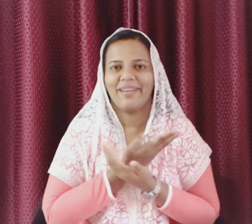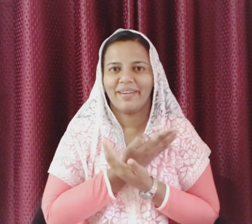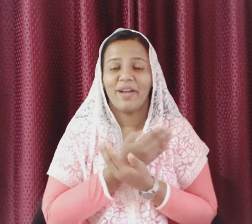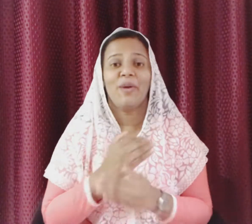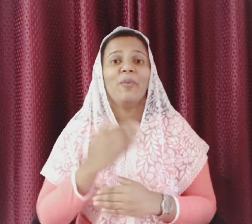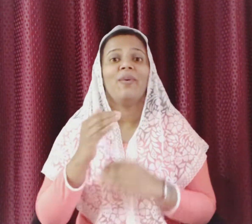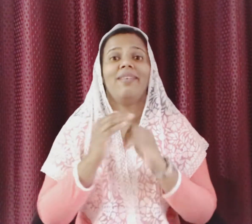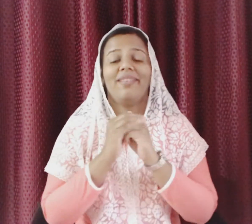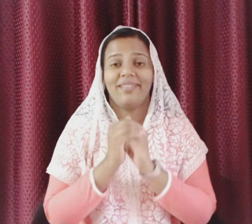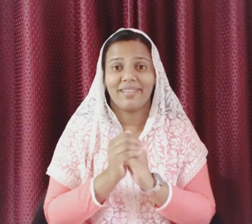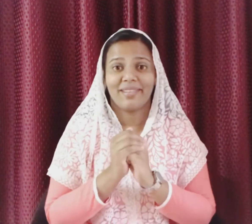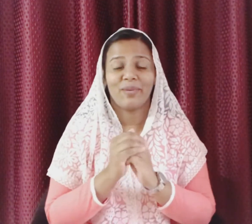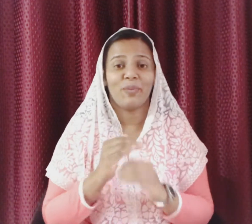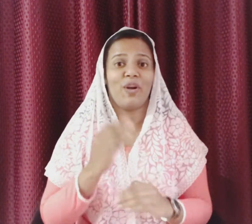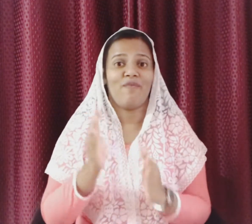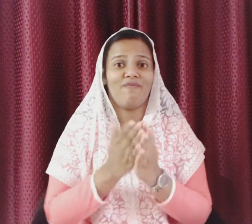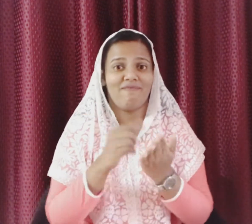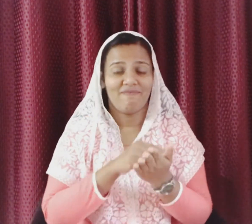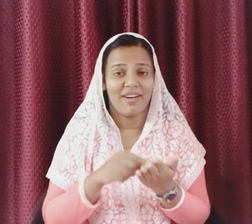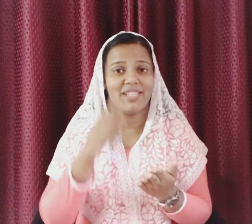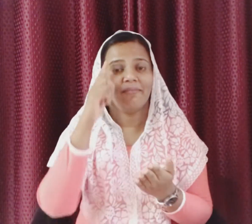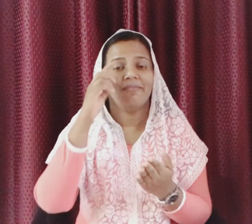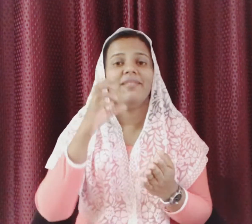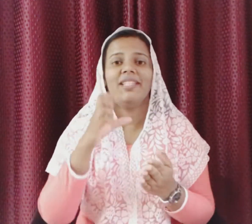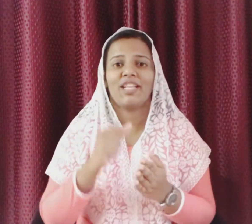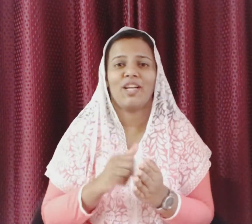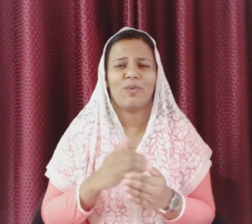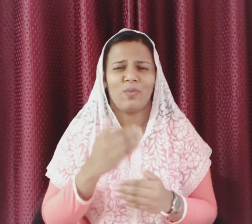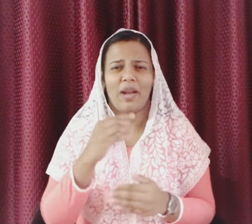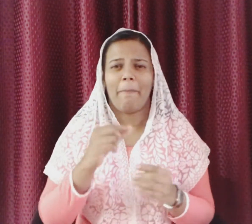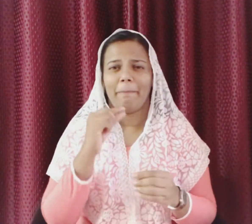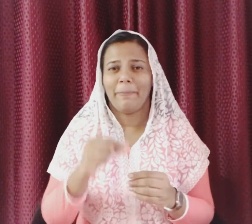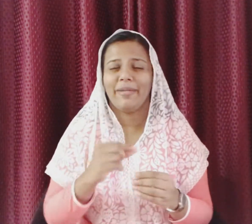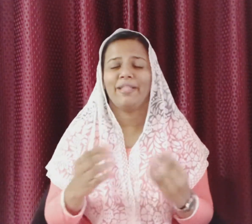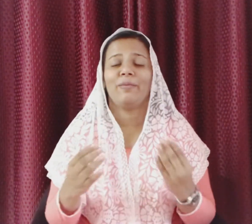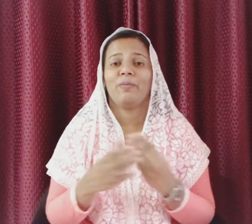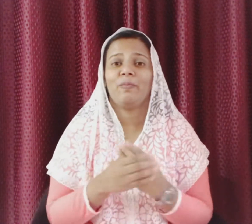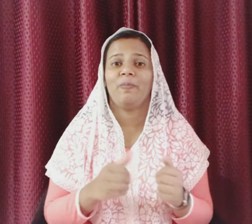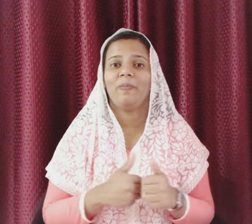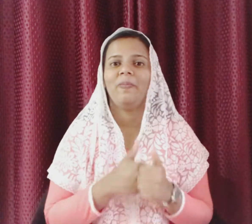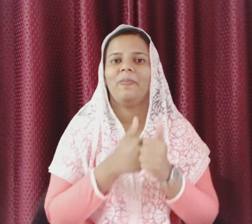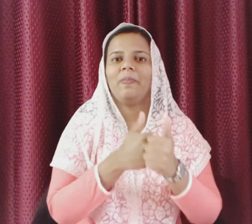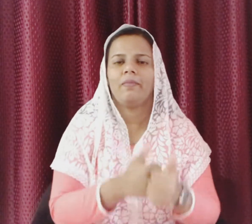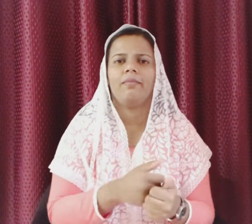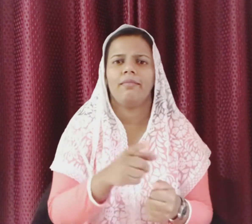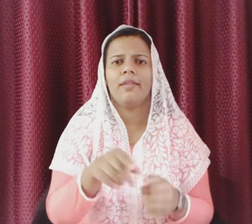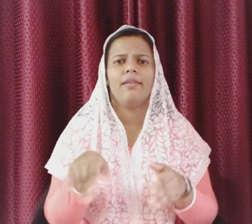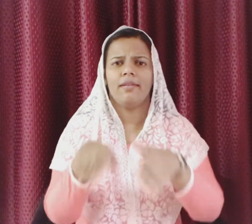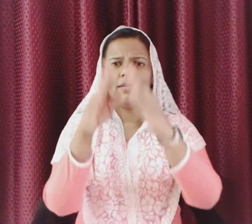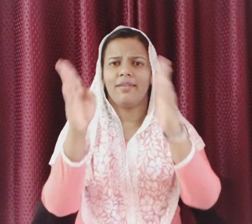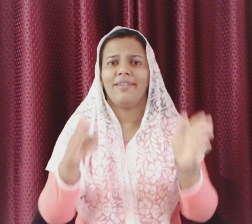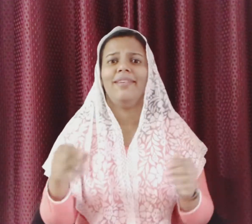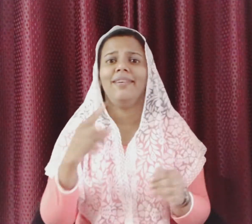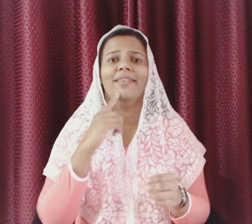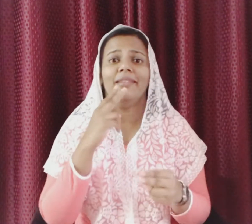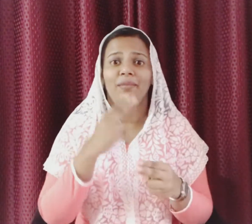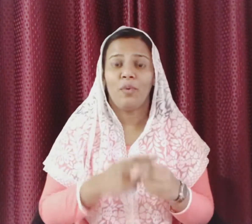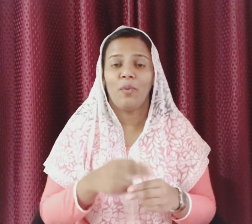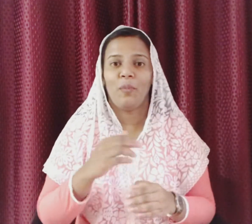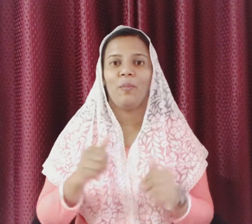കൂടുതൽ ആരാധിക്കുക, കർത്താവിൻ്റെ വചനം കൂടുതൽ ധ്യാനിക്കുക, കർത്താവുമായിട്ടുള്ള ബന്ധത്തിൽ കൂടുതൽ മുന്നേറുവാൻ തയ്യാറായാൽ നിങ്ങളുടെ ജീവിതം അഭിവൃദ്ധിയിൽ നിന്ന്